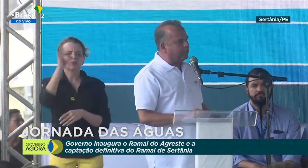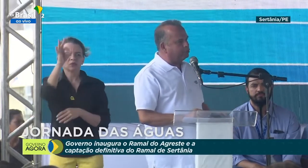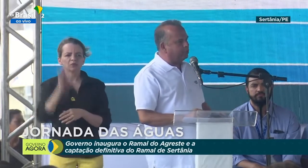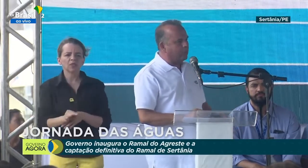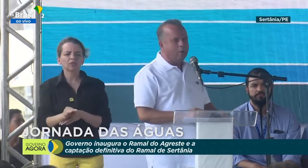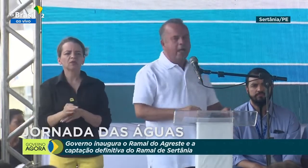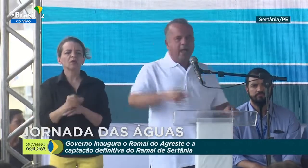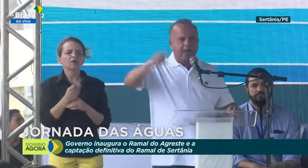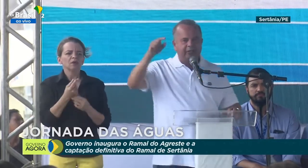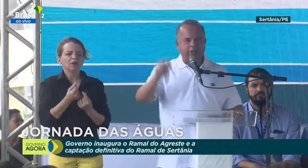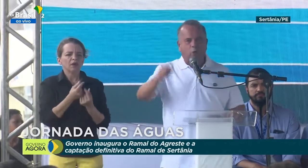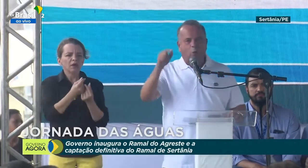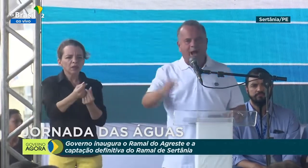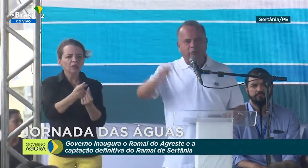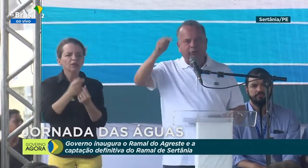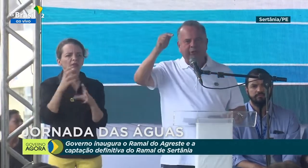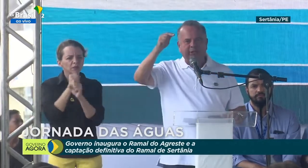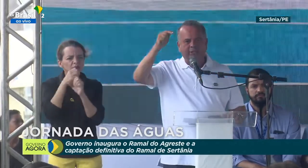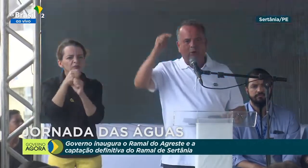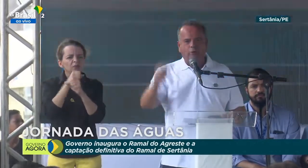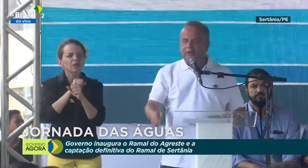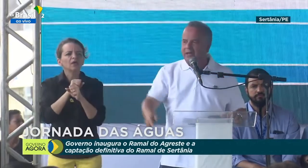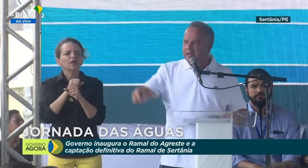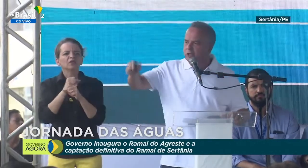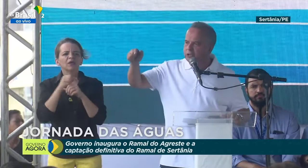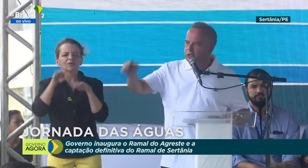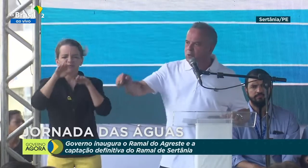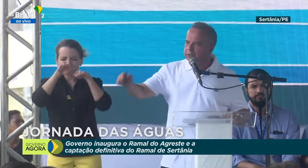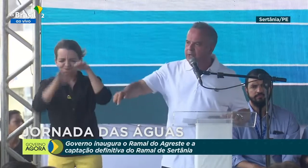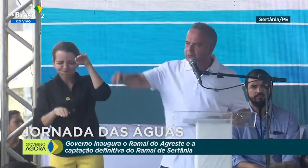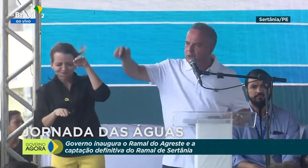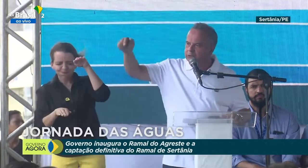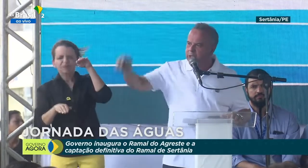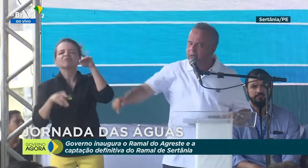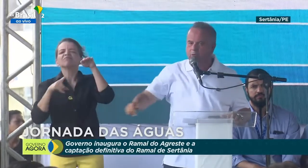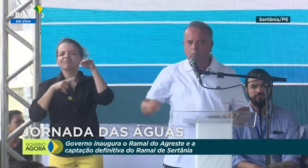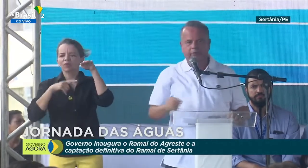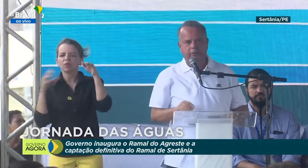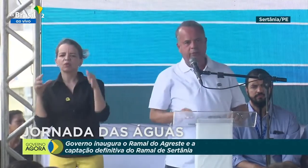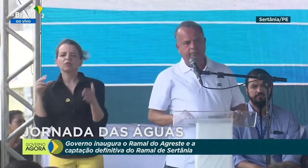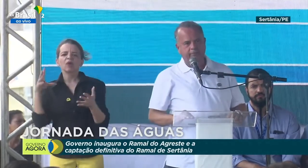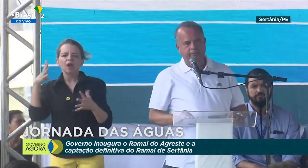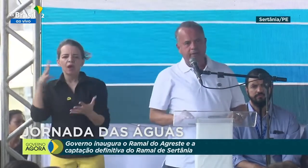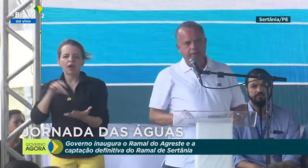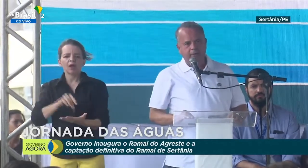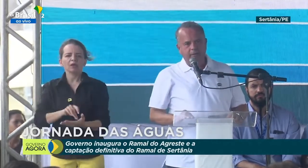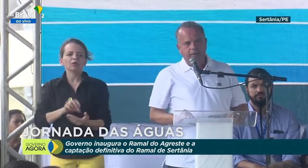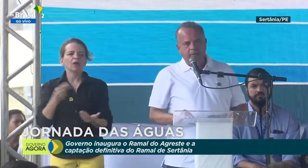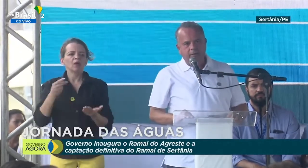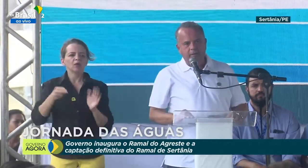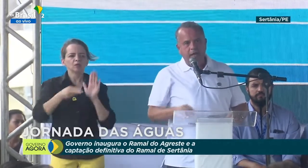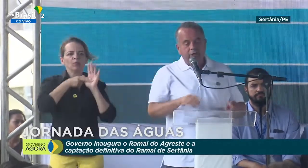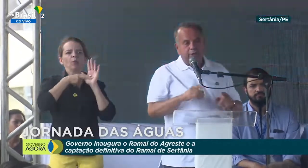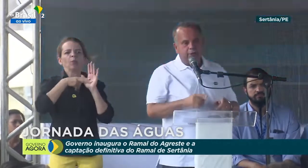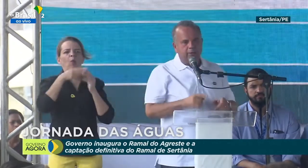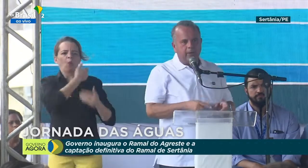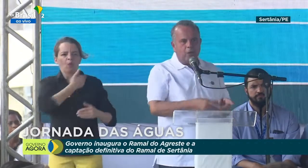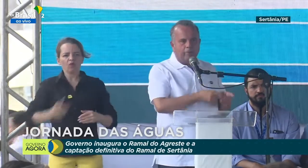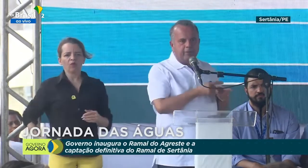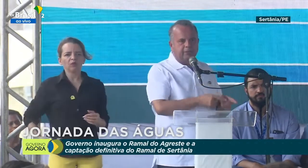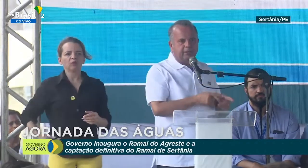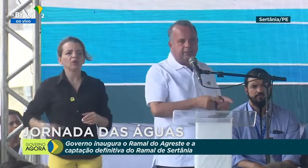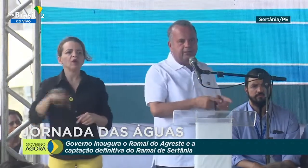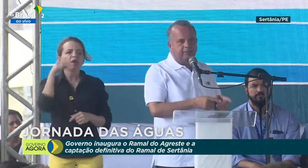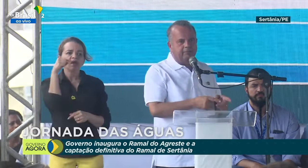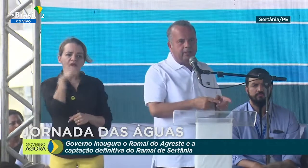da renda nacional. É este quadro de desigualdade que nós encontramos quando chegamos no governo. E este é